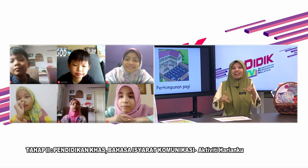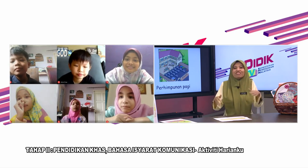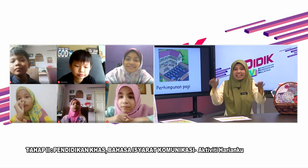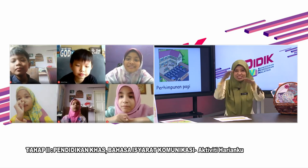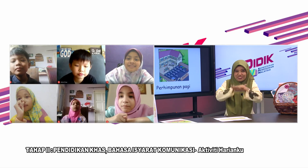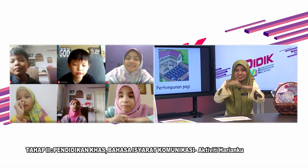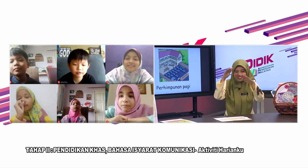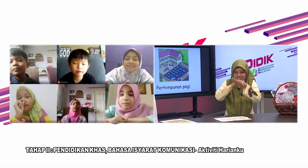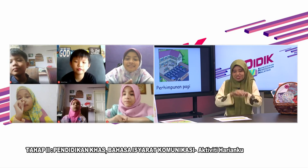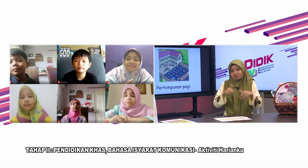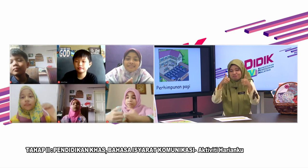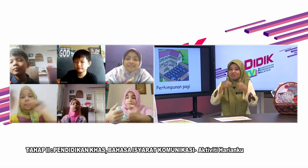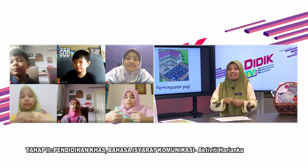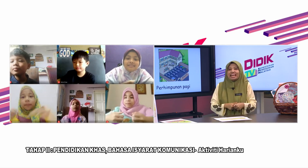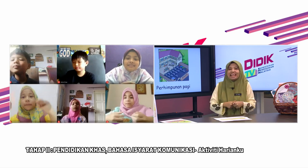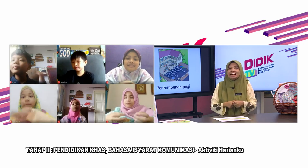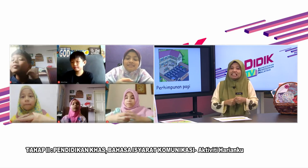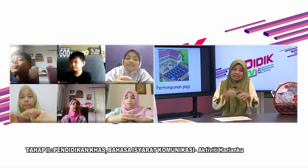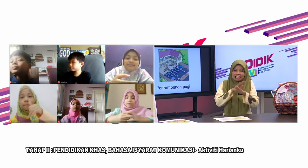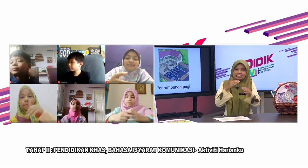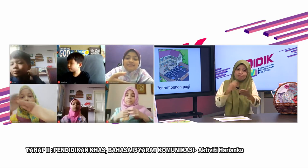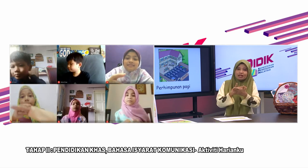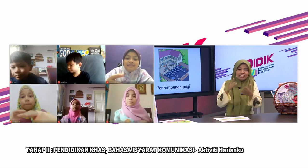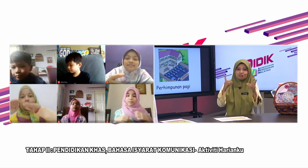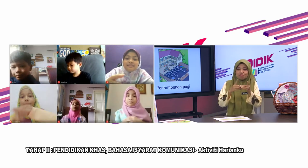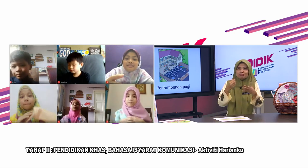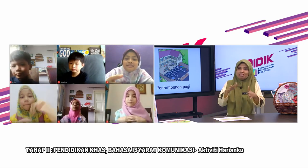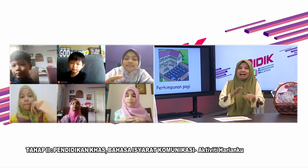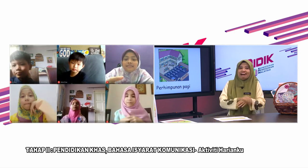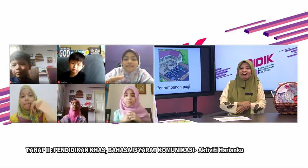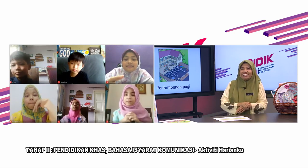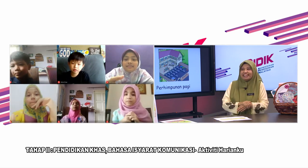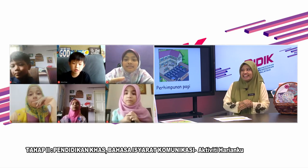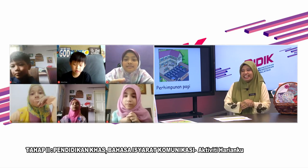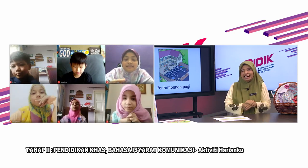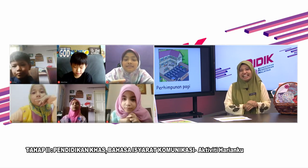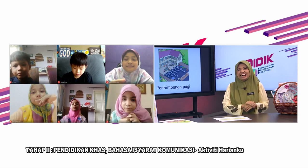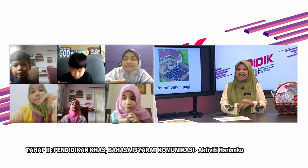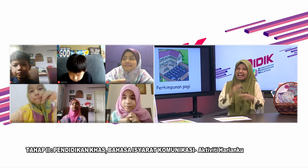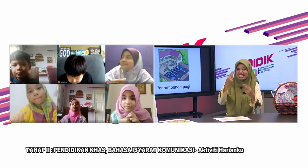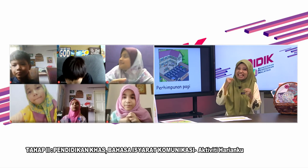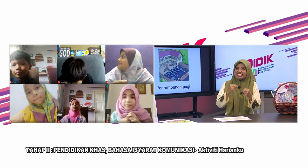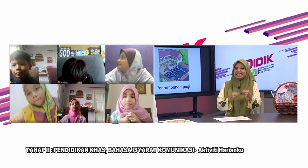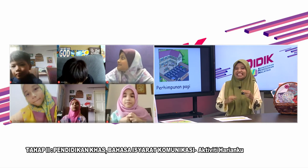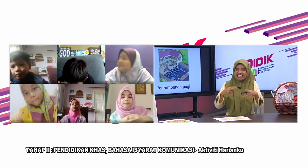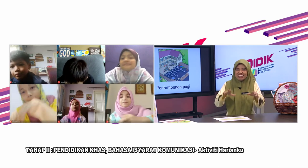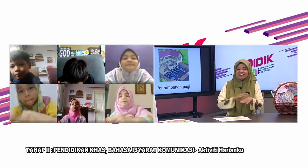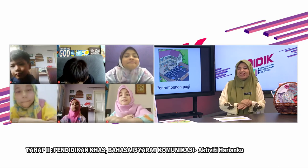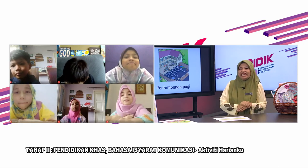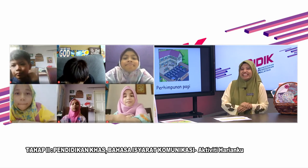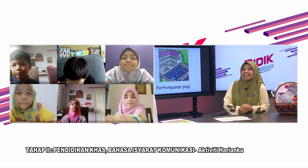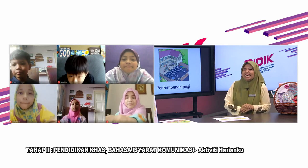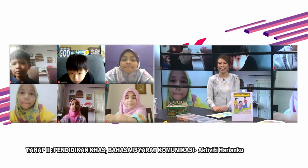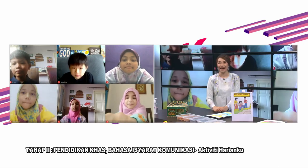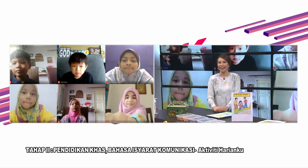Okey, main sorok-sorok. Okey. Okay. Jangan sampai tak jumpa sudah. Ya, hilang je. Ah, nanti hilang